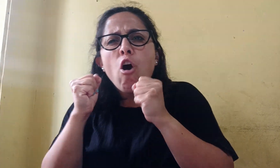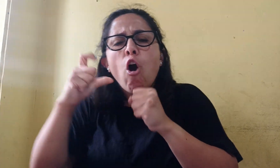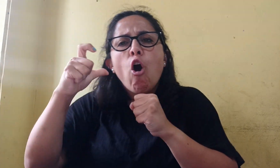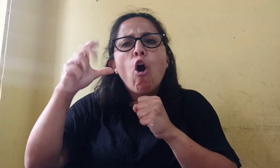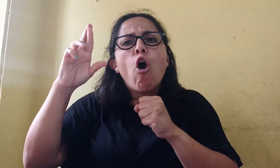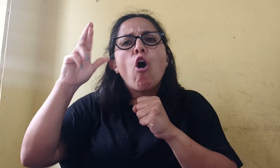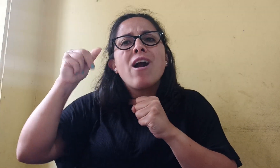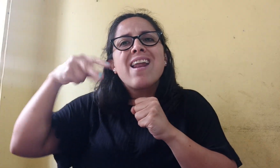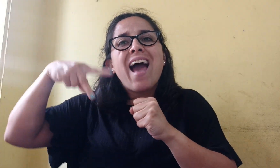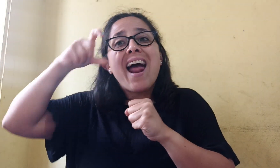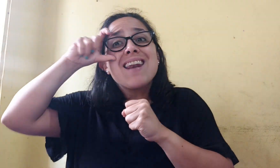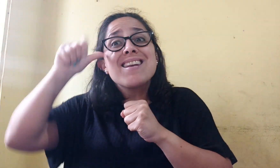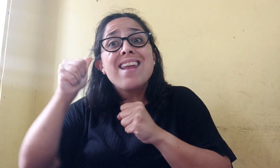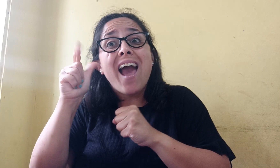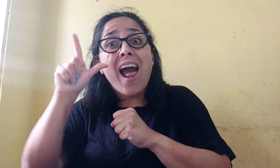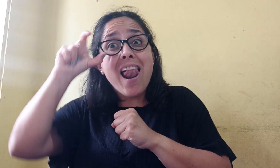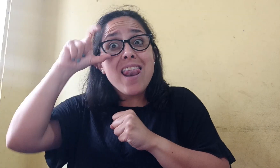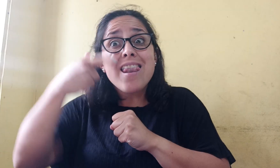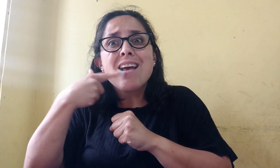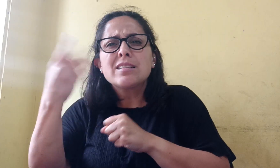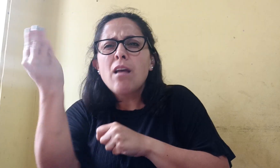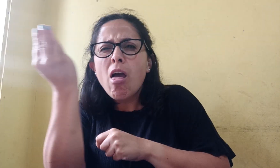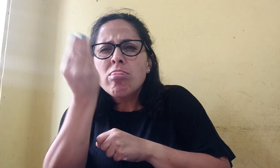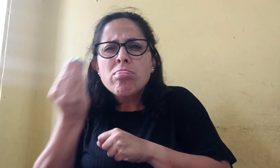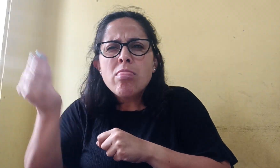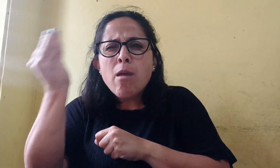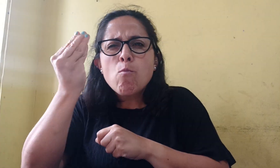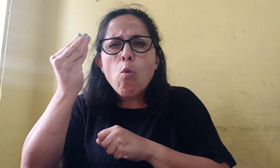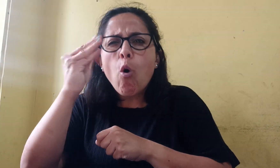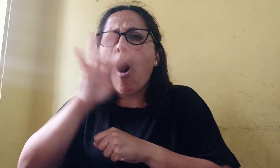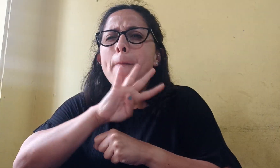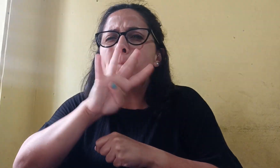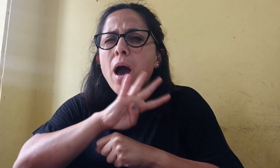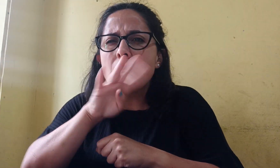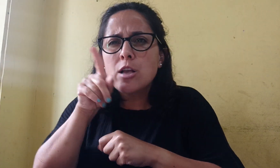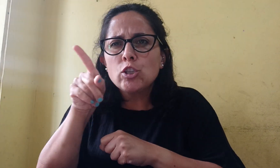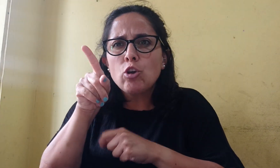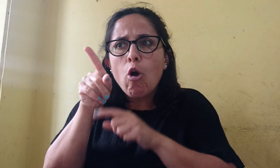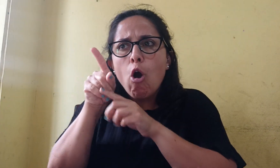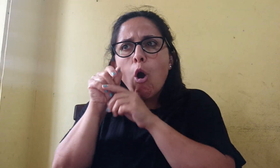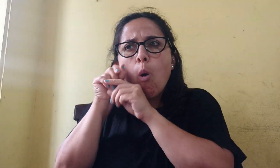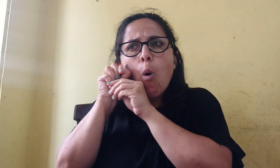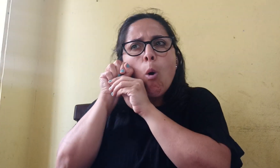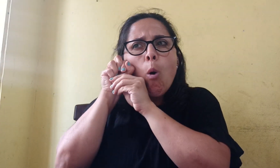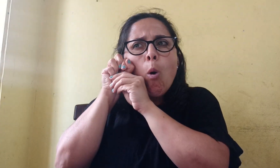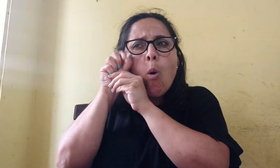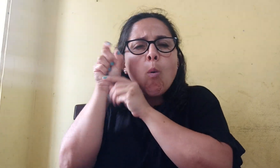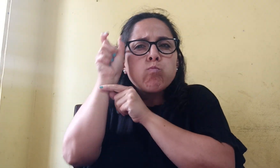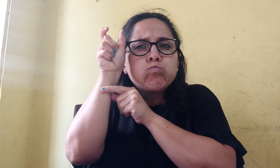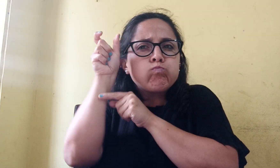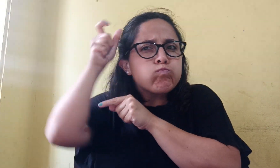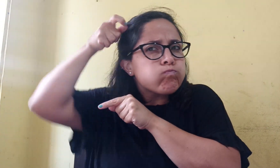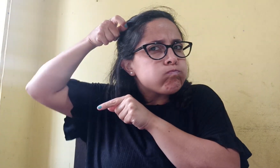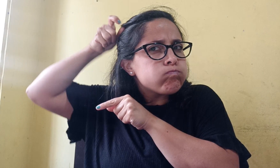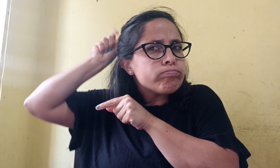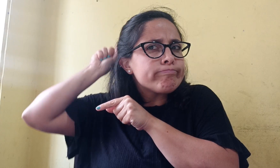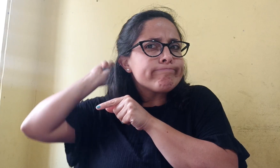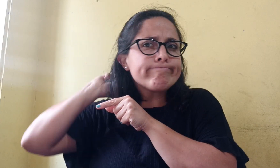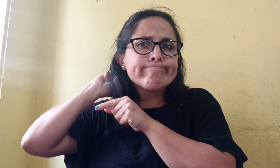color amarillo, serían esas prolongaciones que están adentro del cráneo, por eso son craneales, digamos,